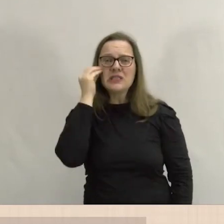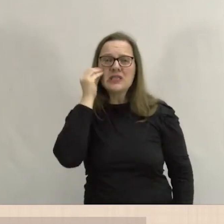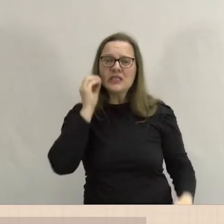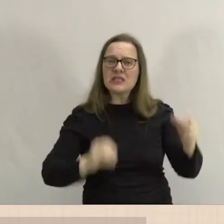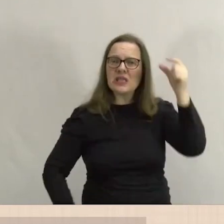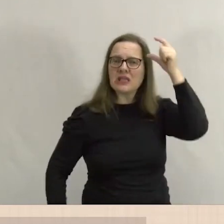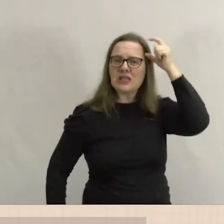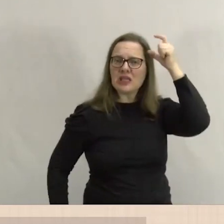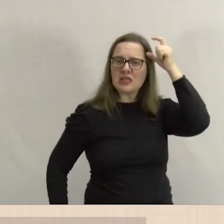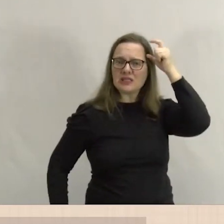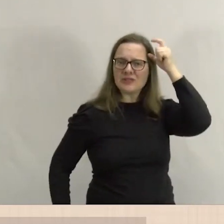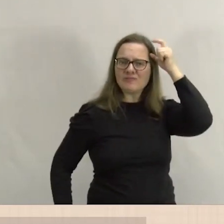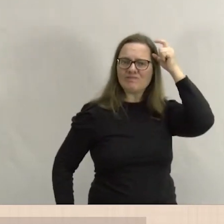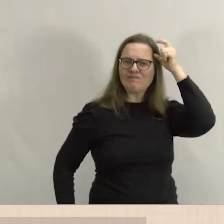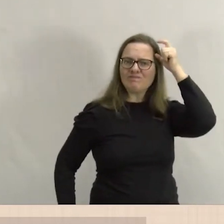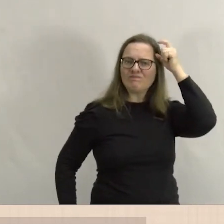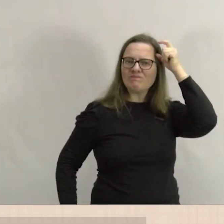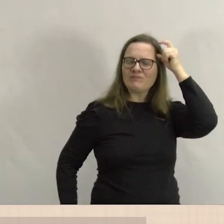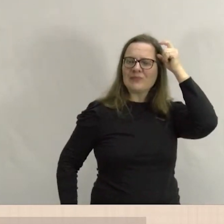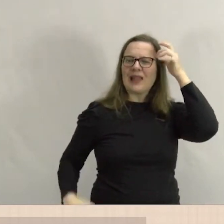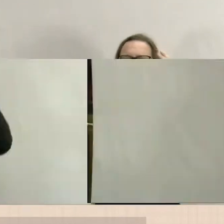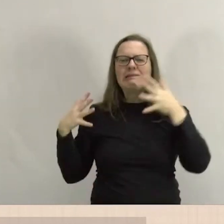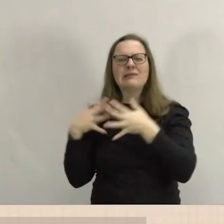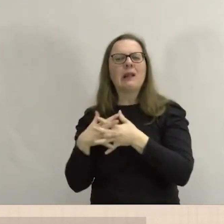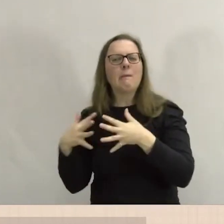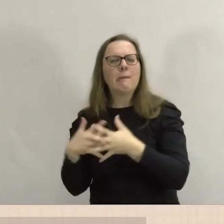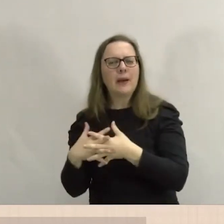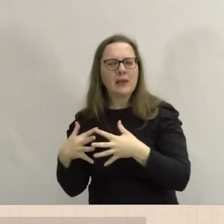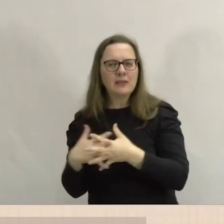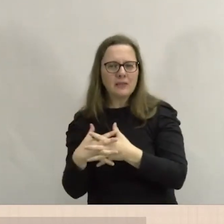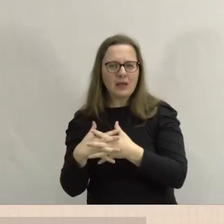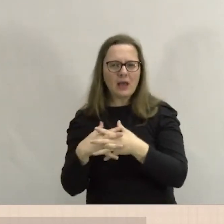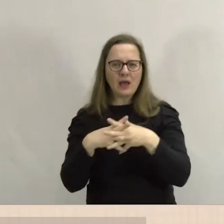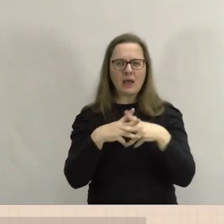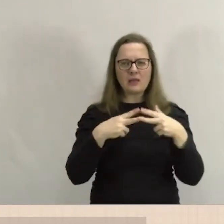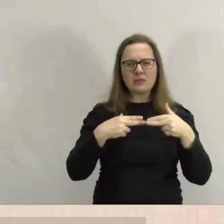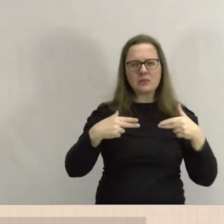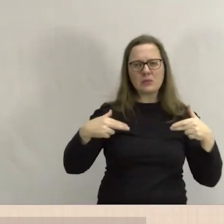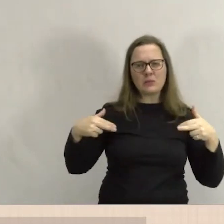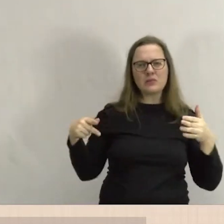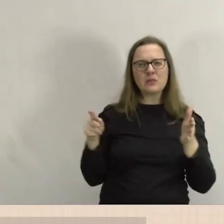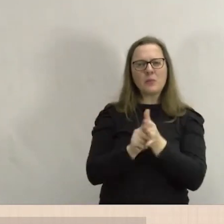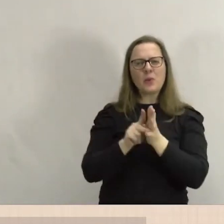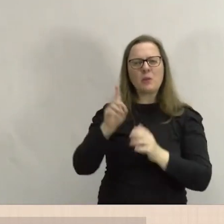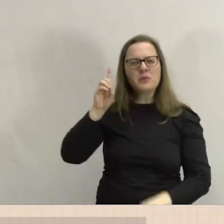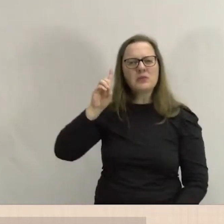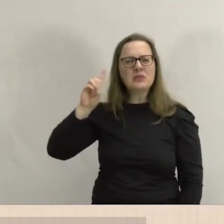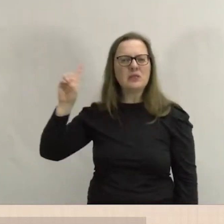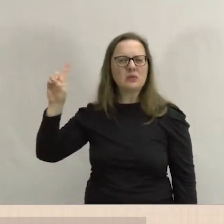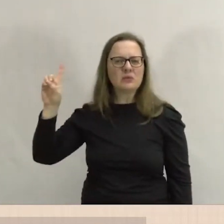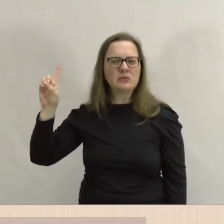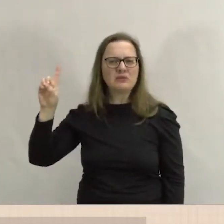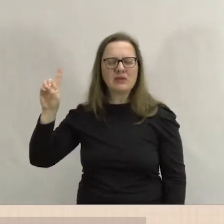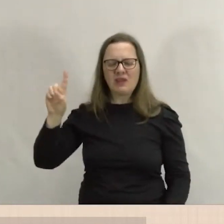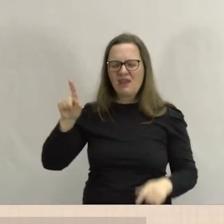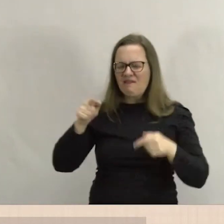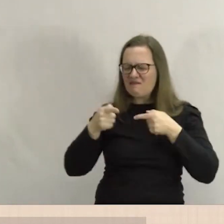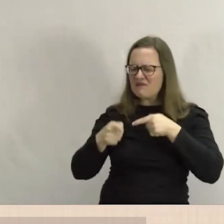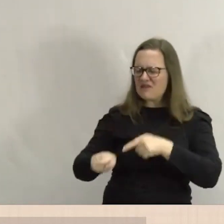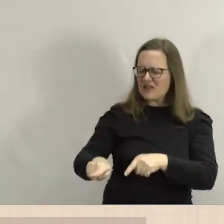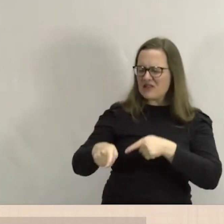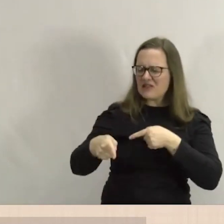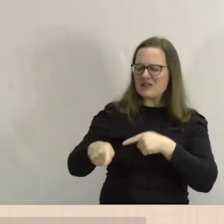Deus, colocando em nós, irmão, toda sorte de inveja,